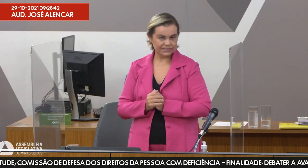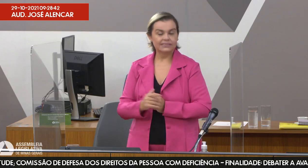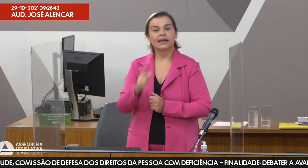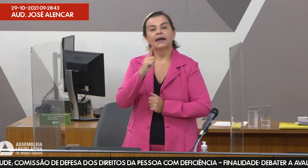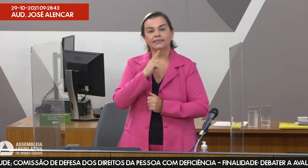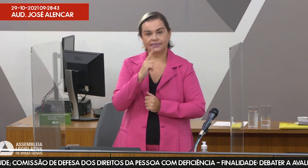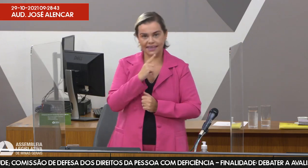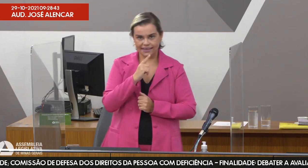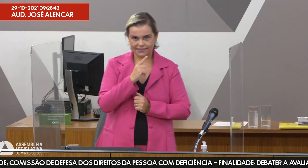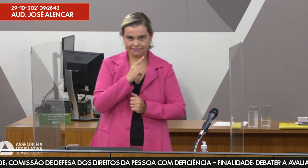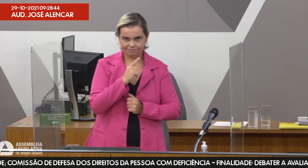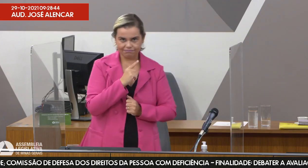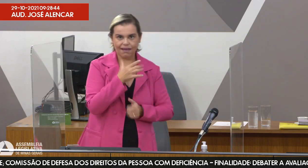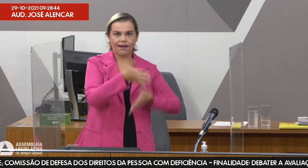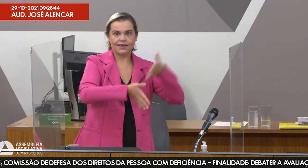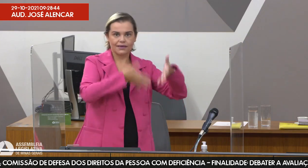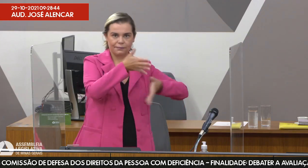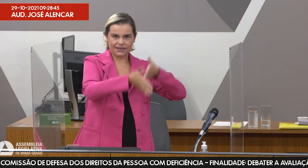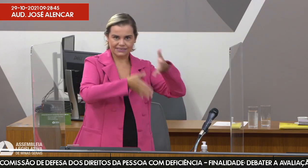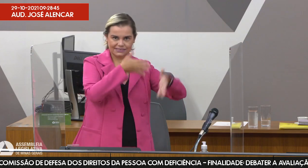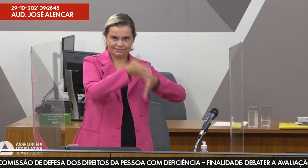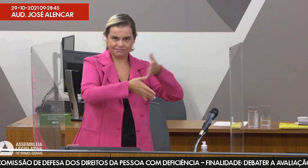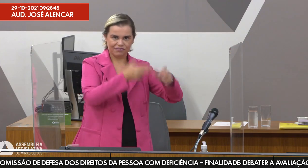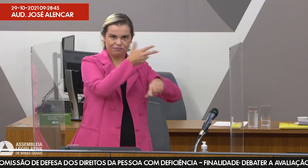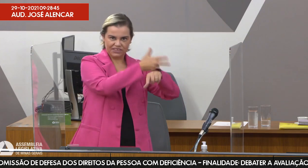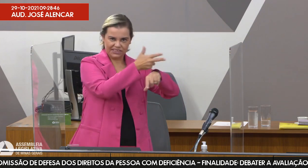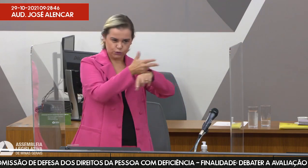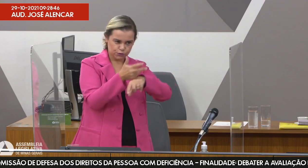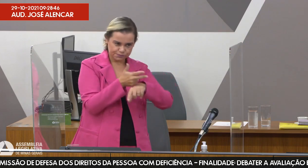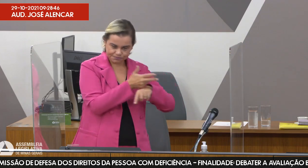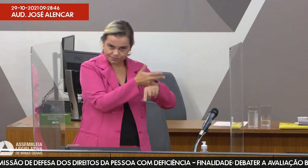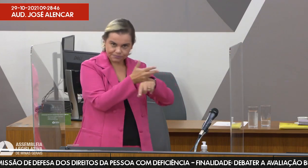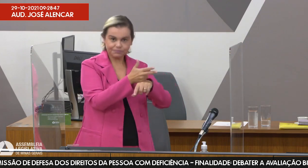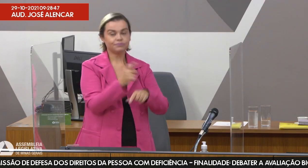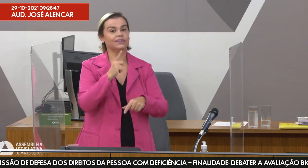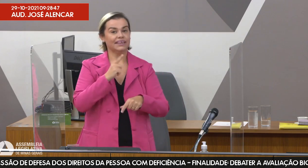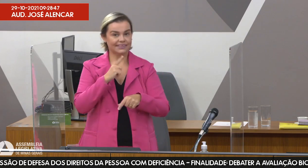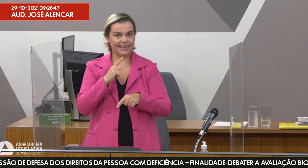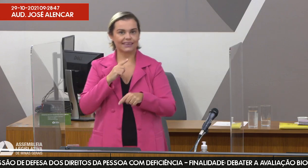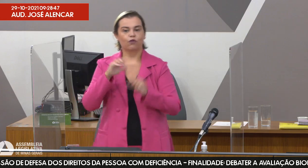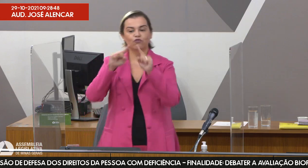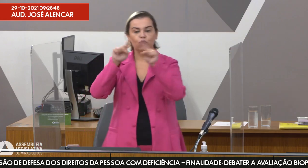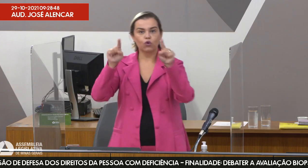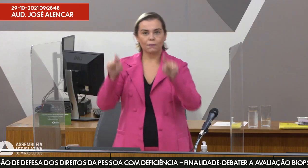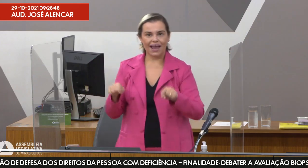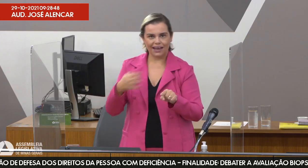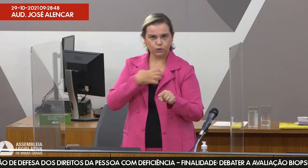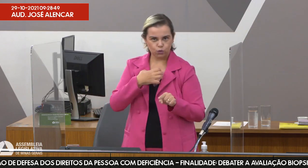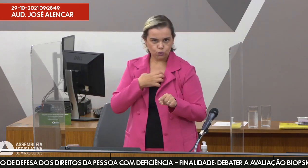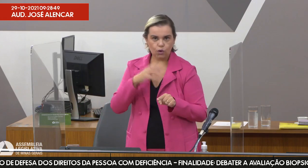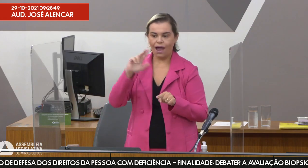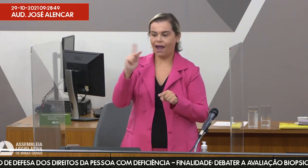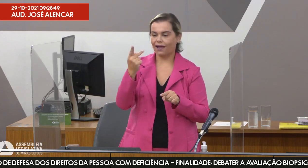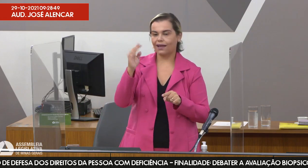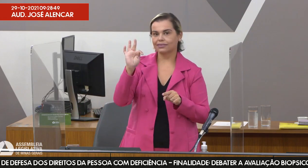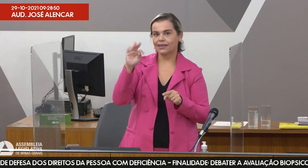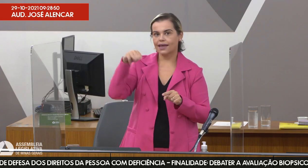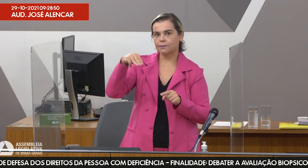É importante mencionar que todas as cartilhas, todo o material que é desenvolvido por nossa secretaria é plenamente